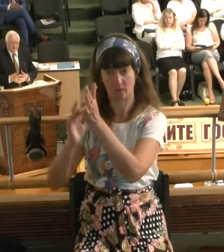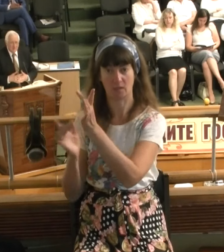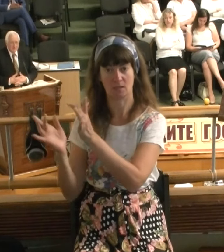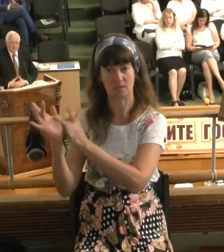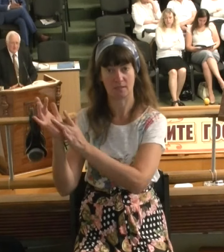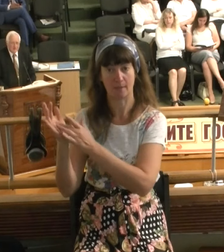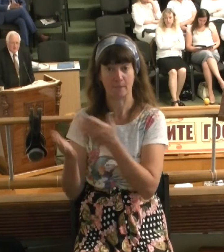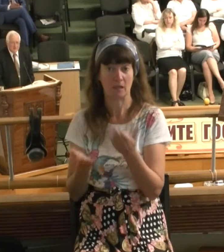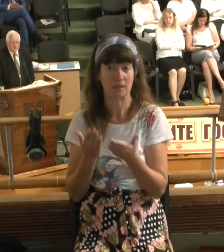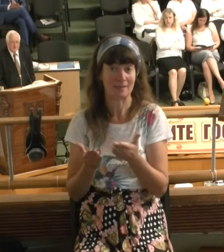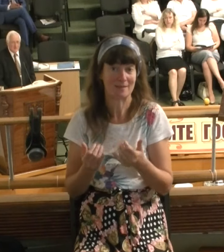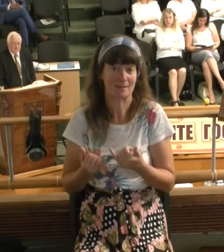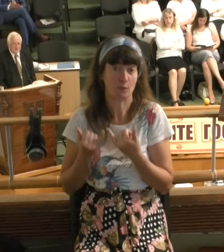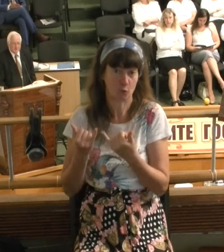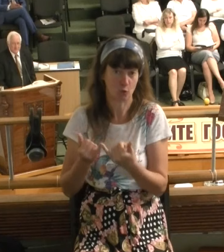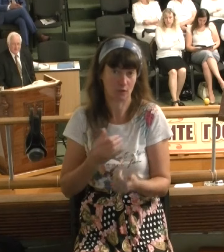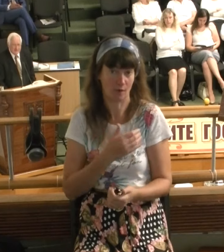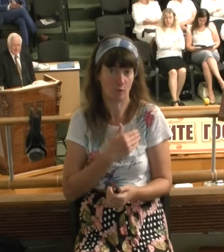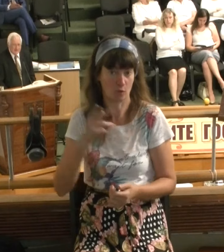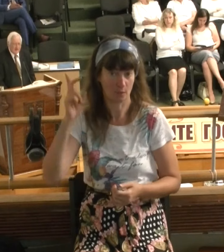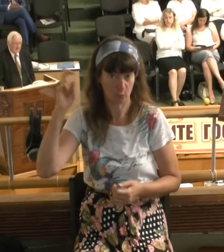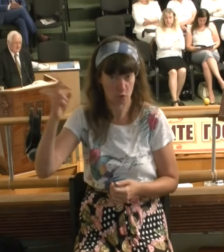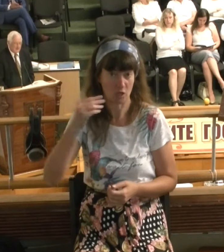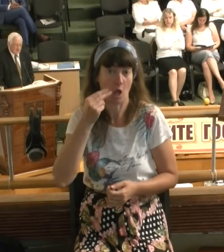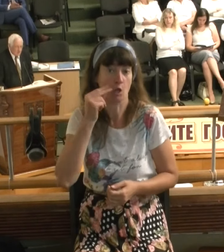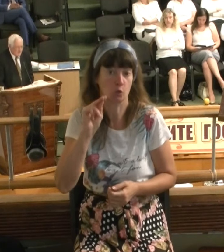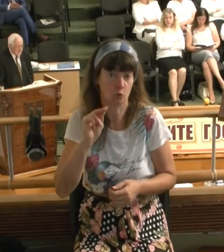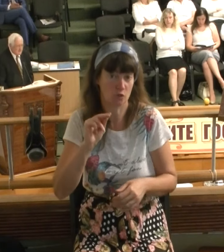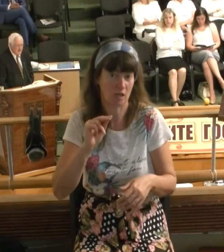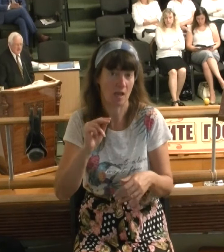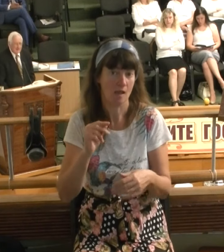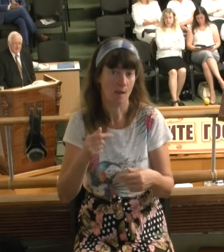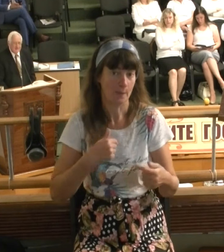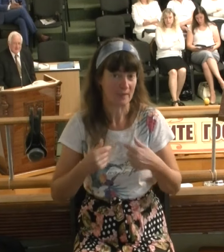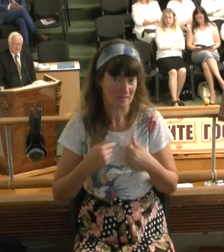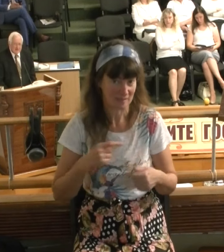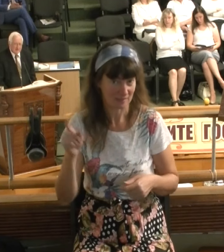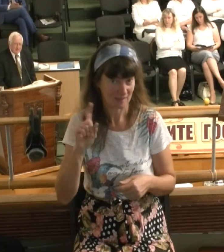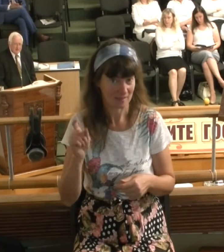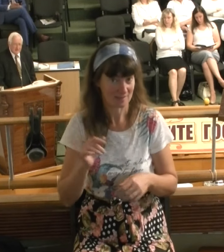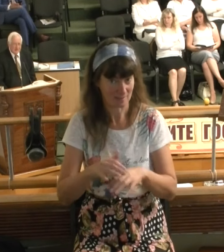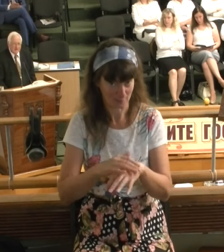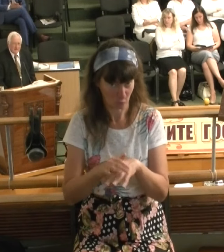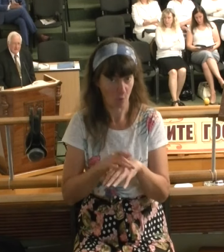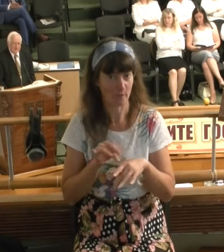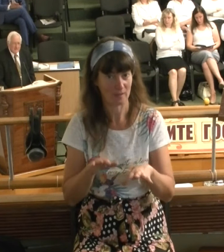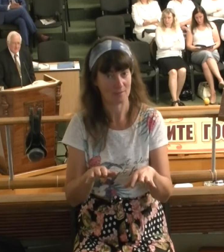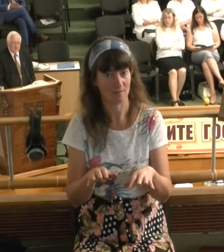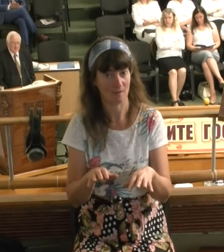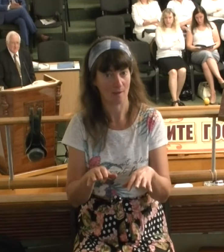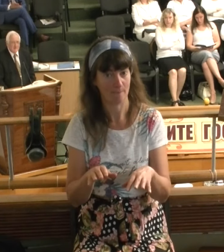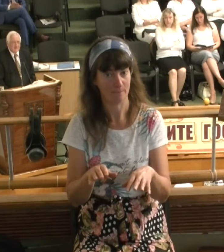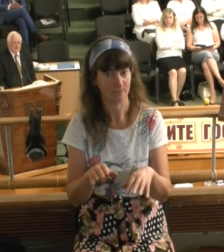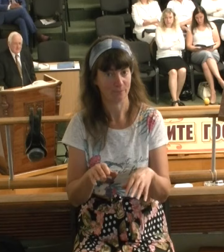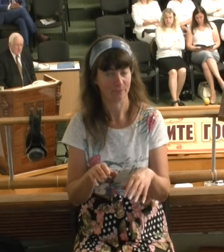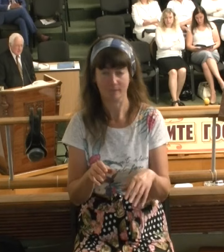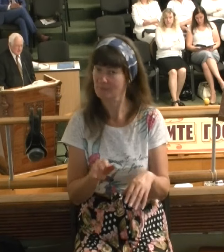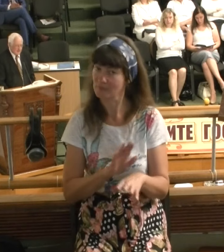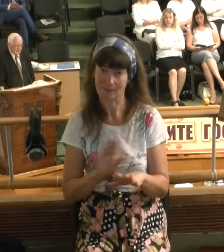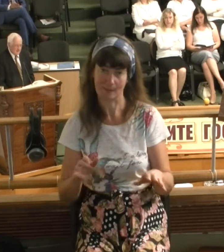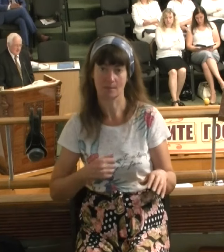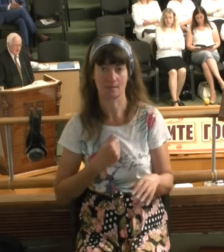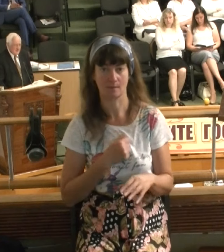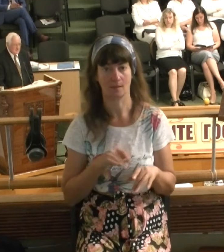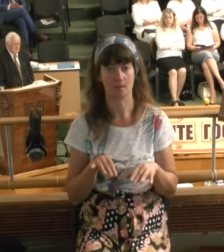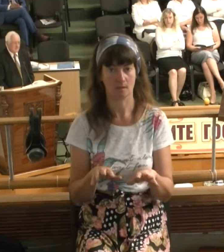Ибо если угодно воле Божьей, лучше пострадать за добрые дела, нежели за злые. Потому что и